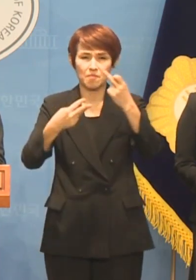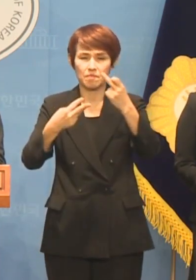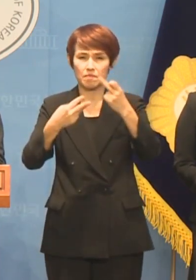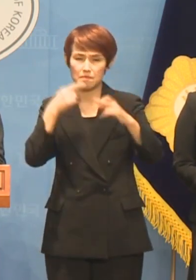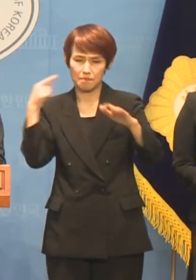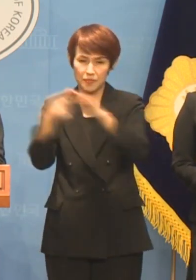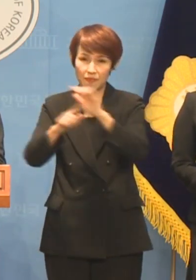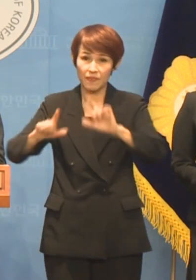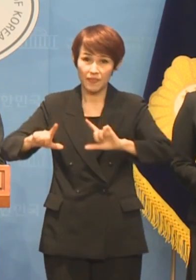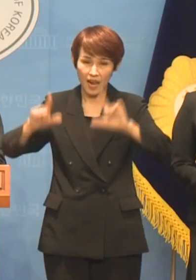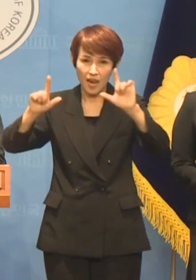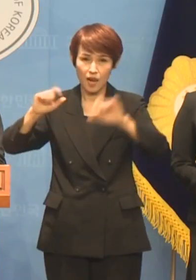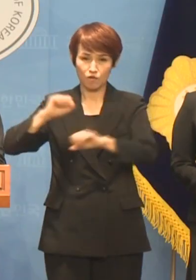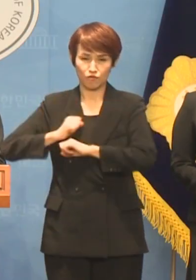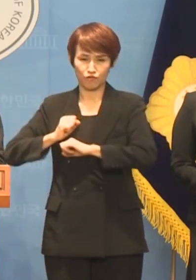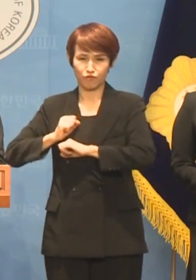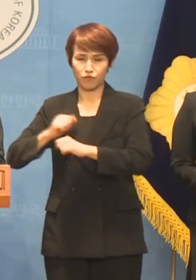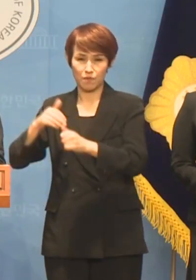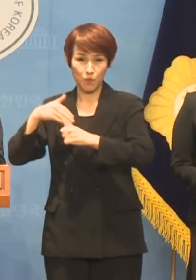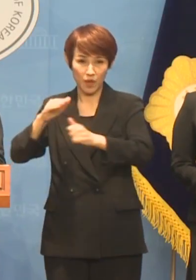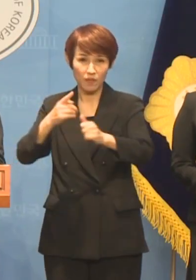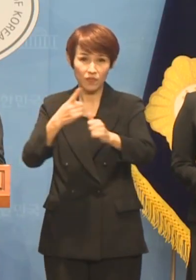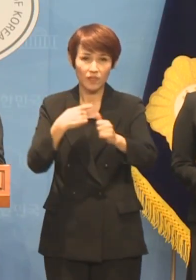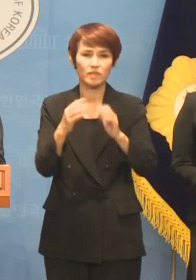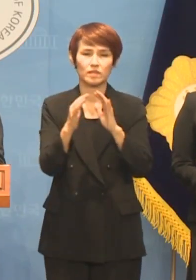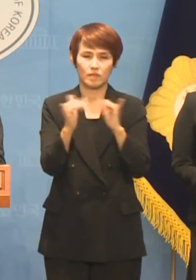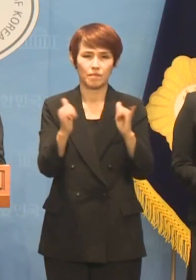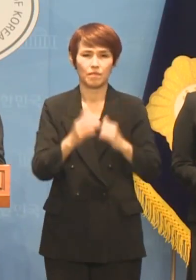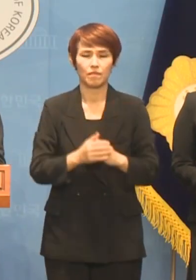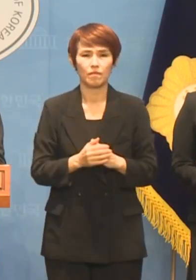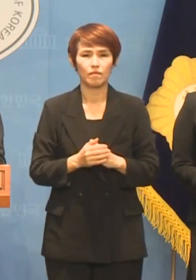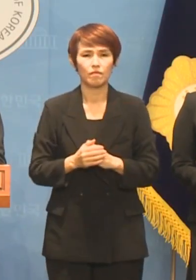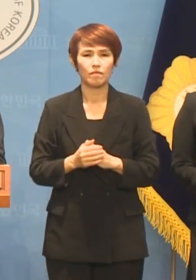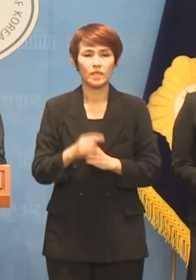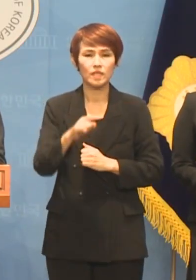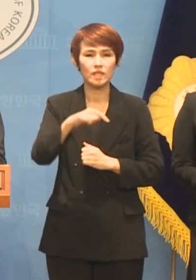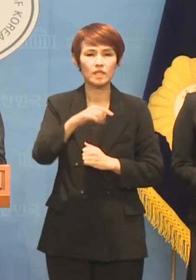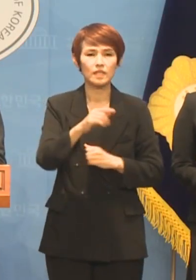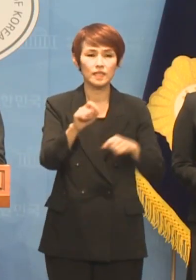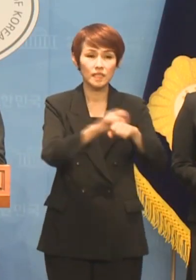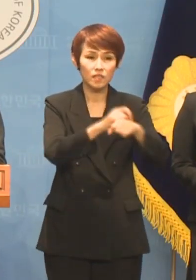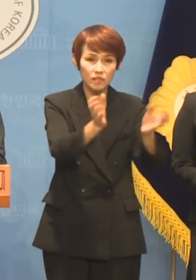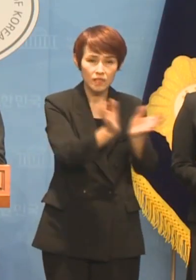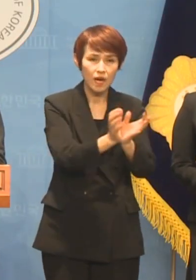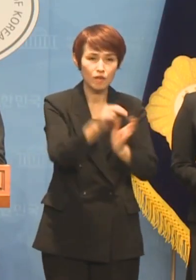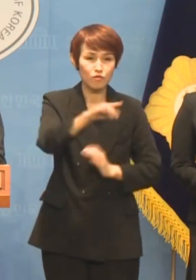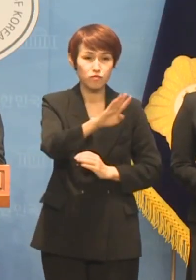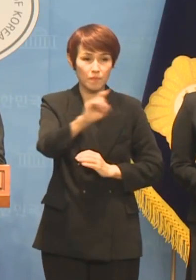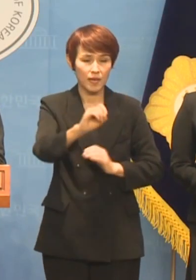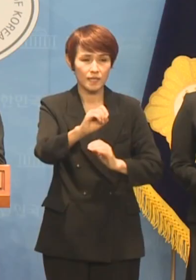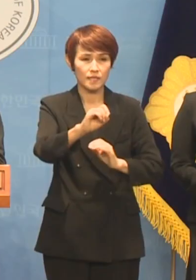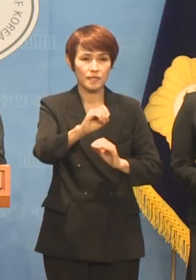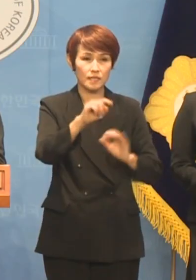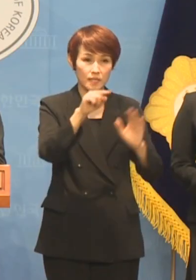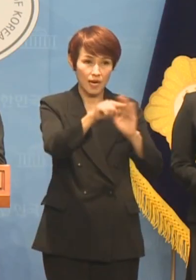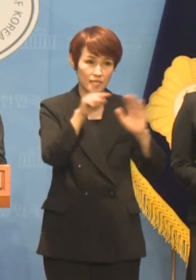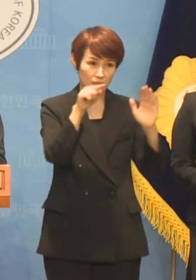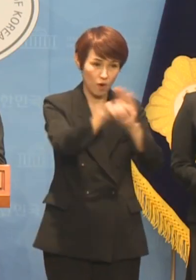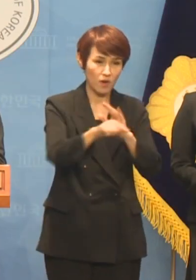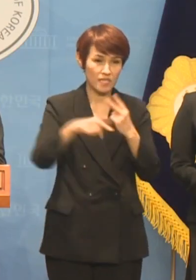당일 병력을 투입한 특전사, 수방사를 찾아 2차 계엄에 참여하지 않겠다는 답변을